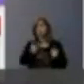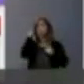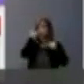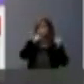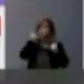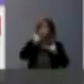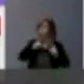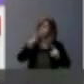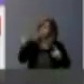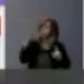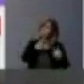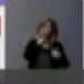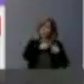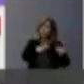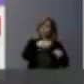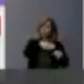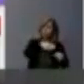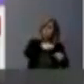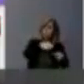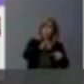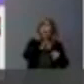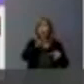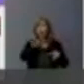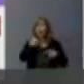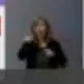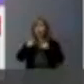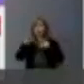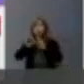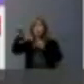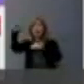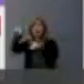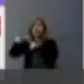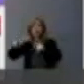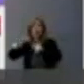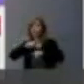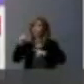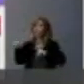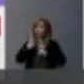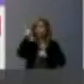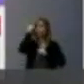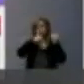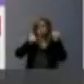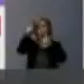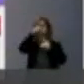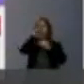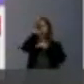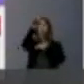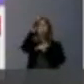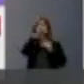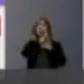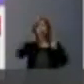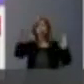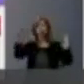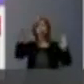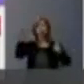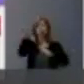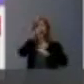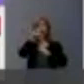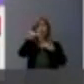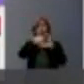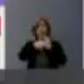polo culturale formativo a livello nazionale di amici io le dico una frase che